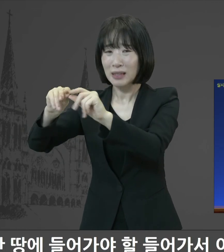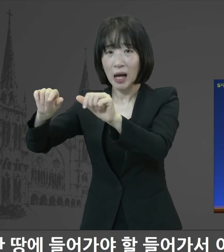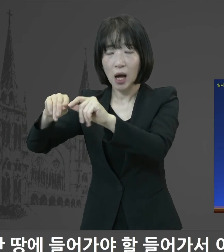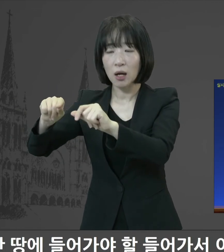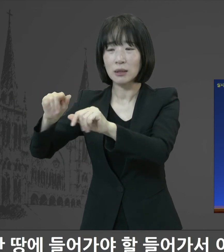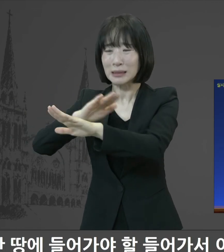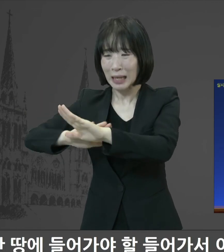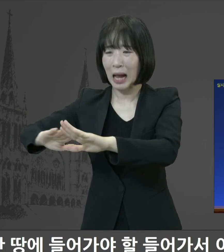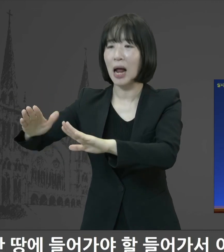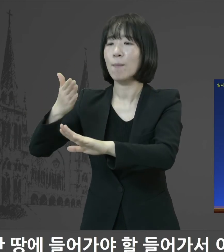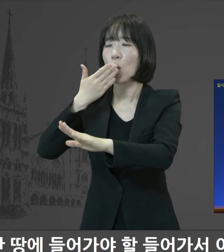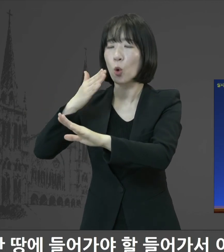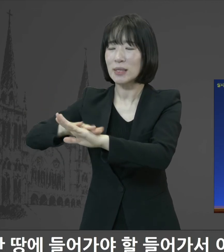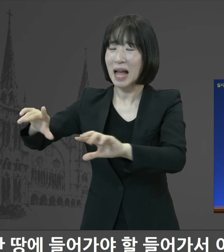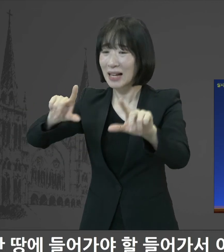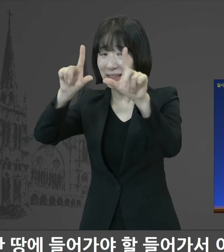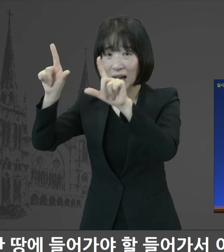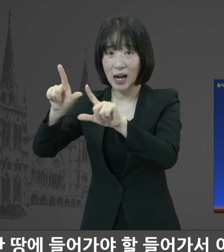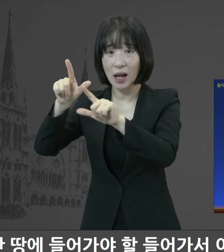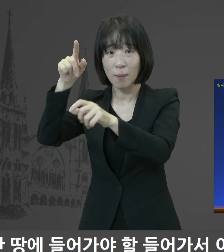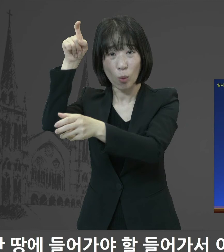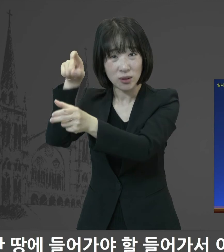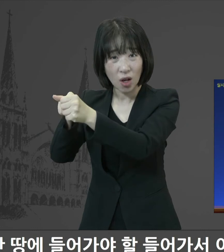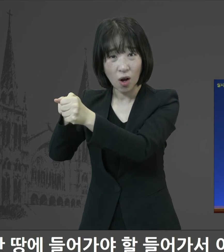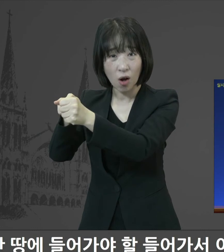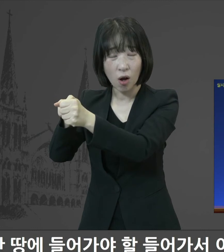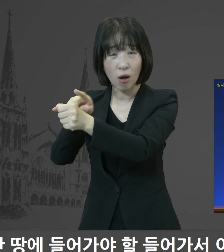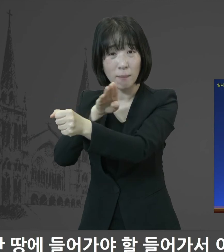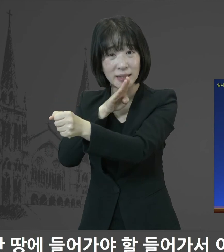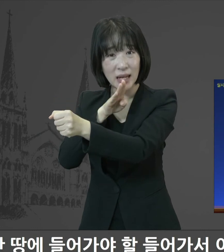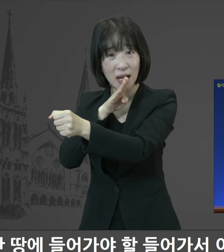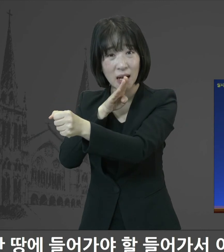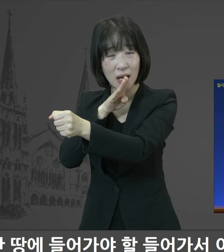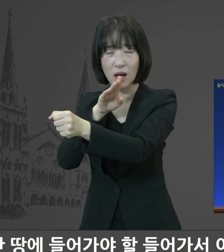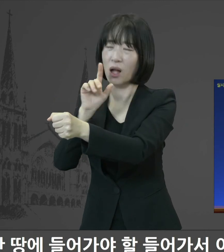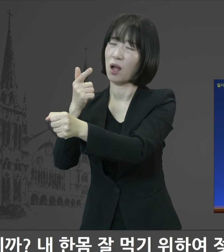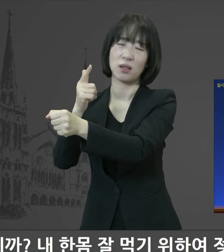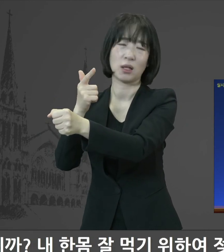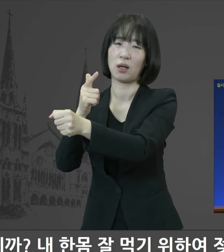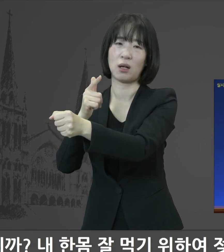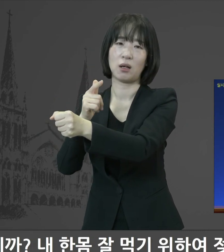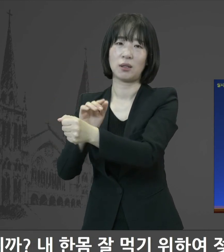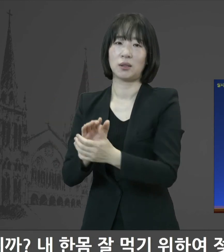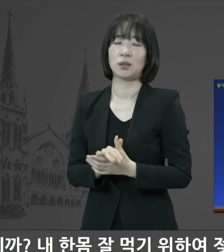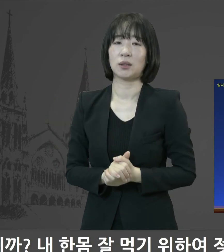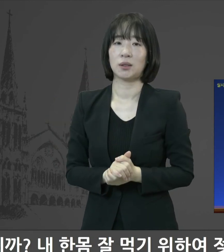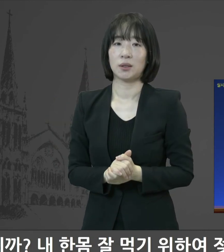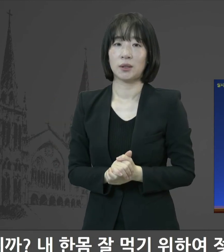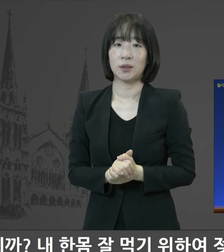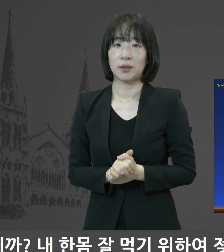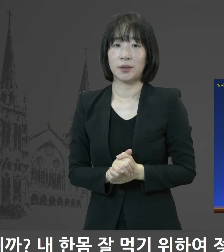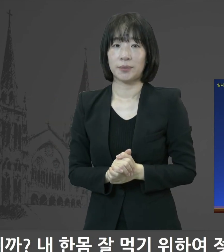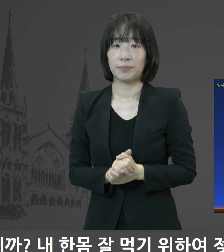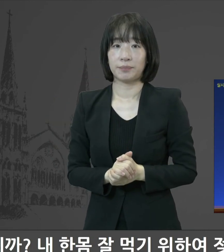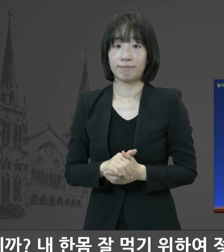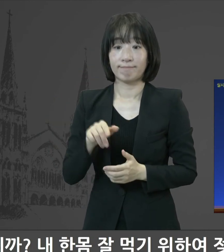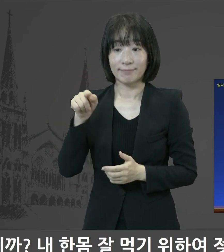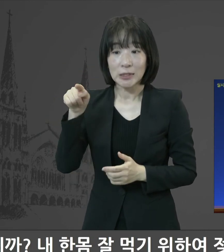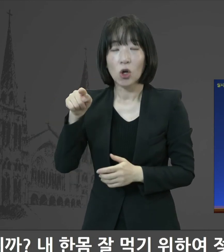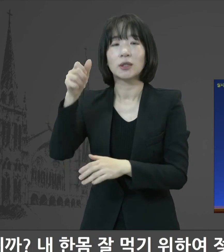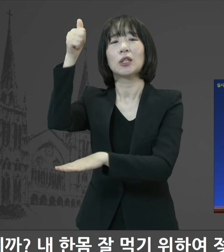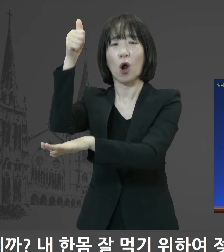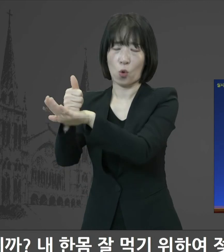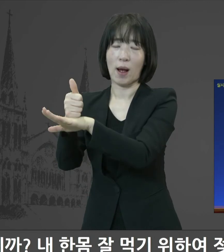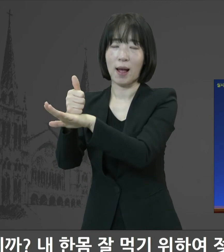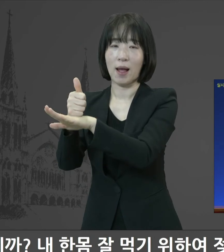살기 위해서 젖과 꿀이 흐르는 땅으로 하나님이 인도해 주시는 겁니까? 아닙니다. 그거는 따라오는